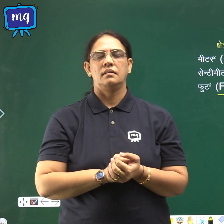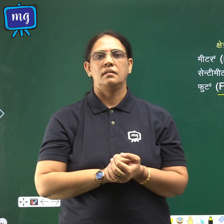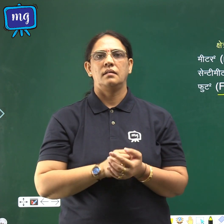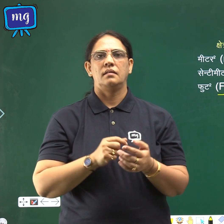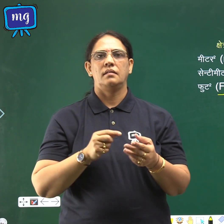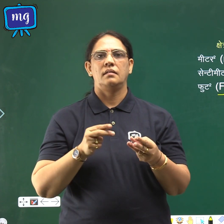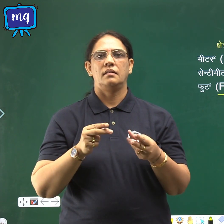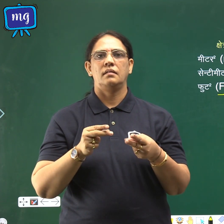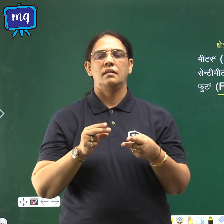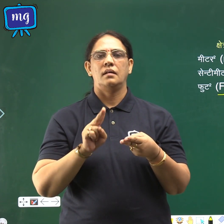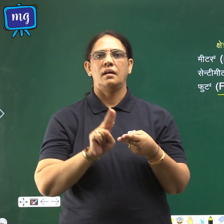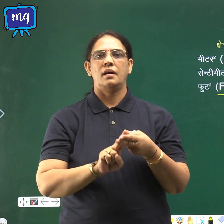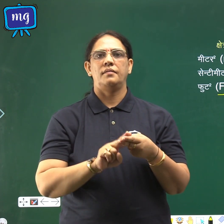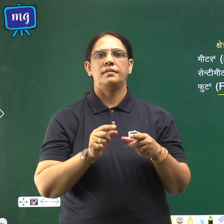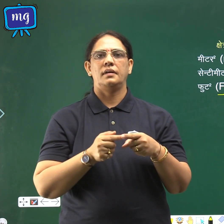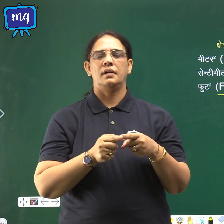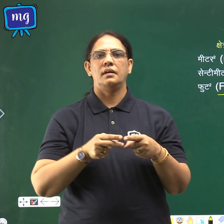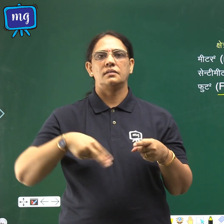फुट स्क्वायर एफ टी स्क्वायर।